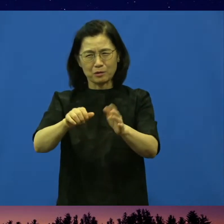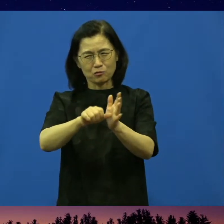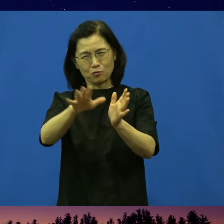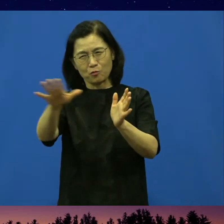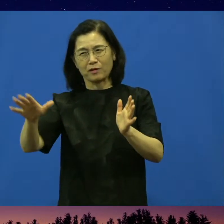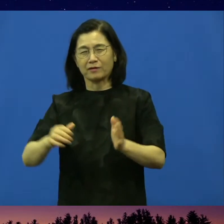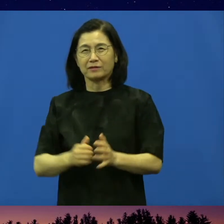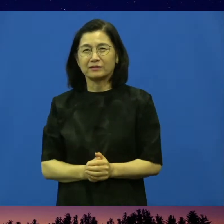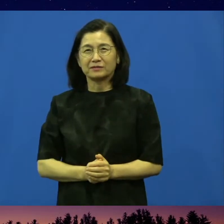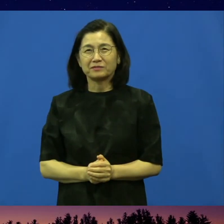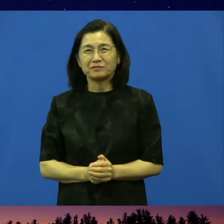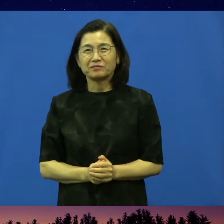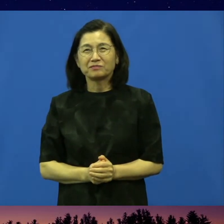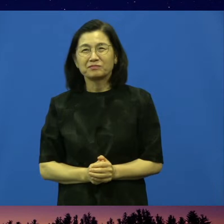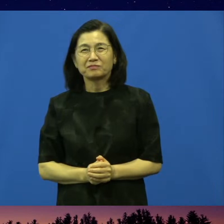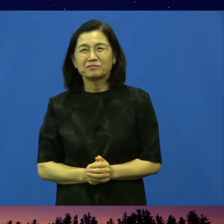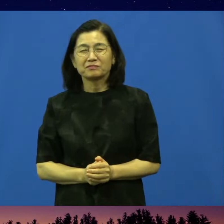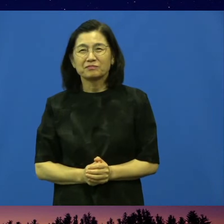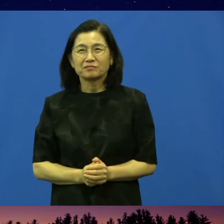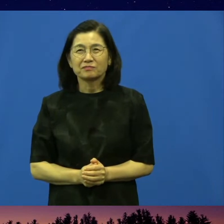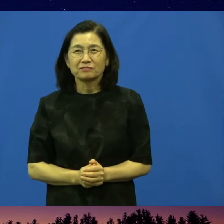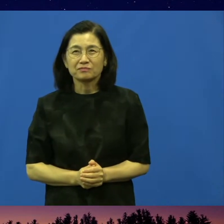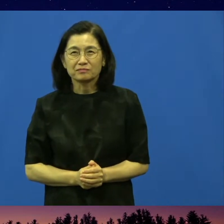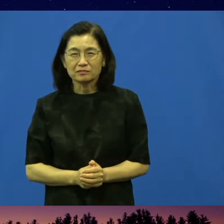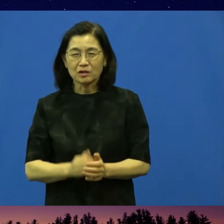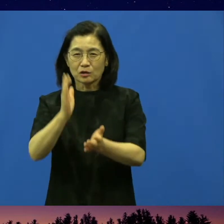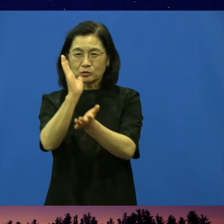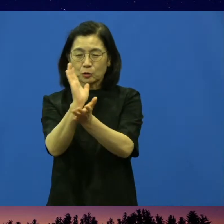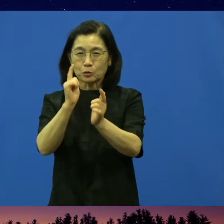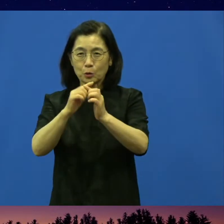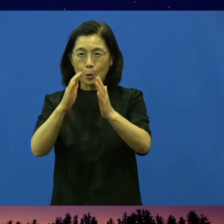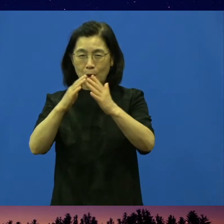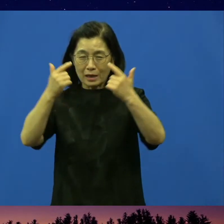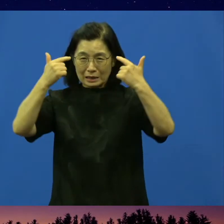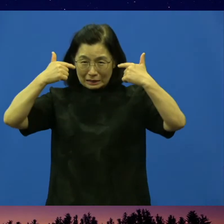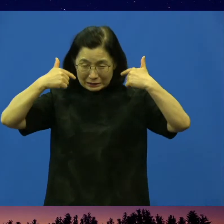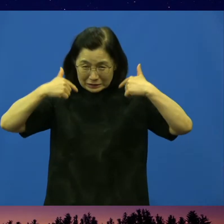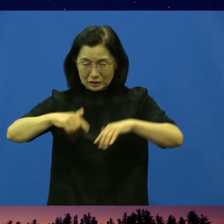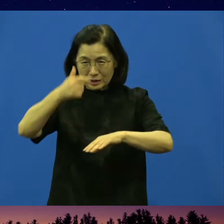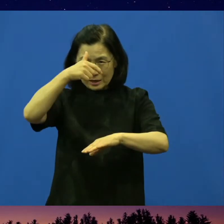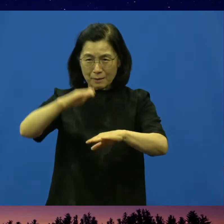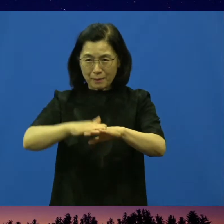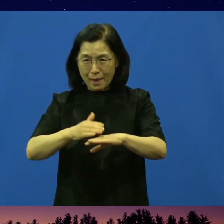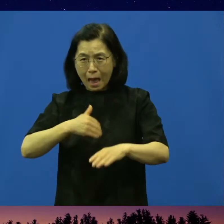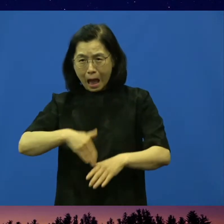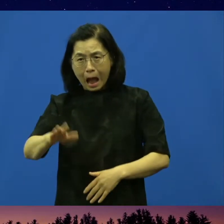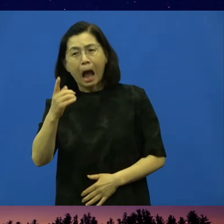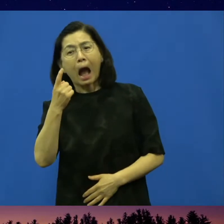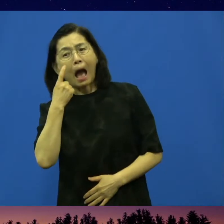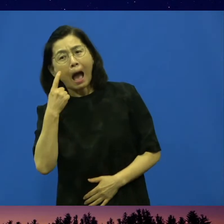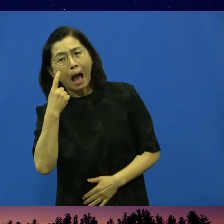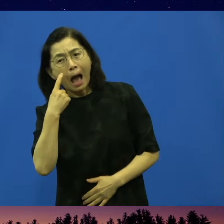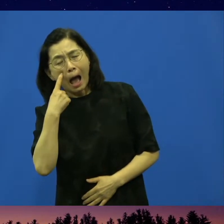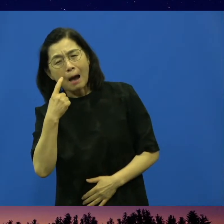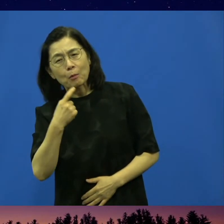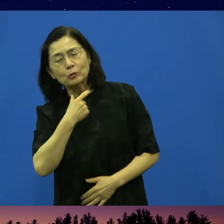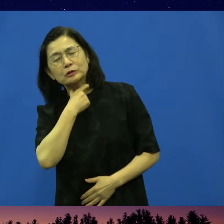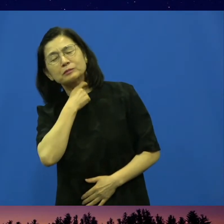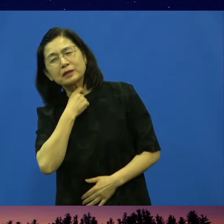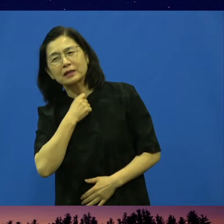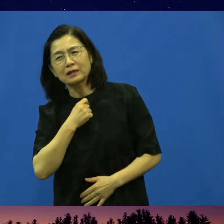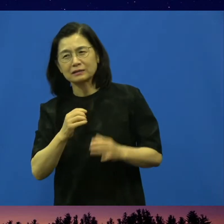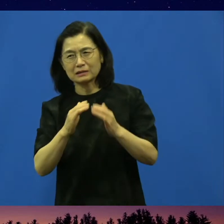체라가 얼마나 유명해졌는지 거기 가봐야 된다 그러고 부산에 온다가 아니고 체라에 가봐야 된다니까.